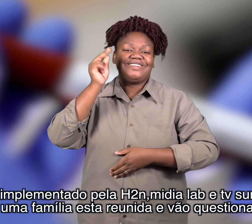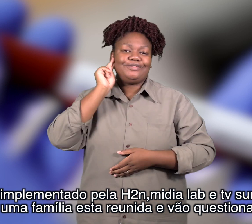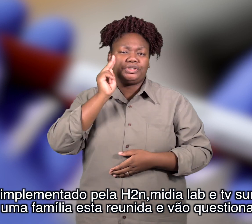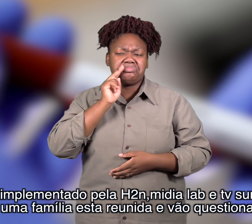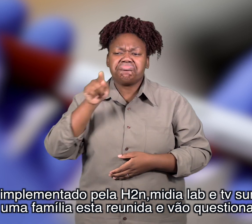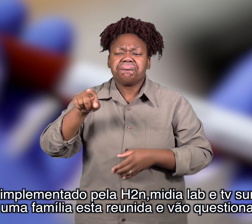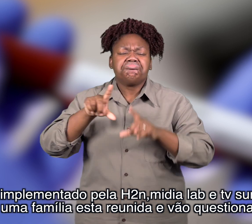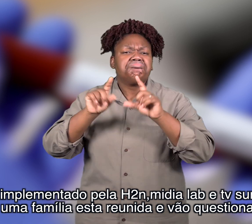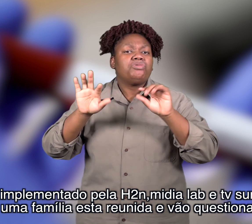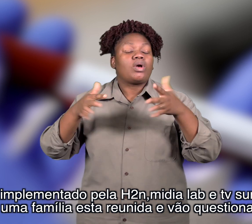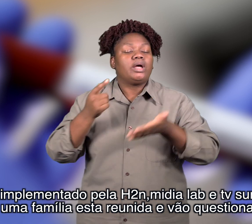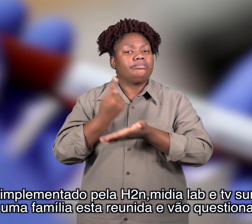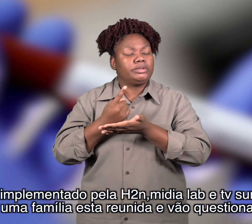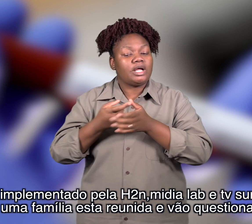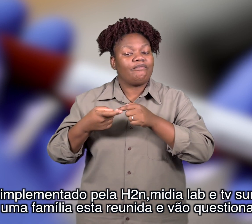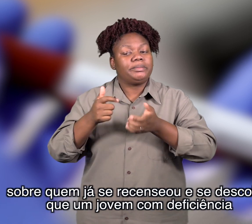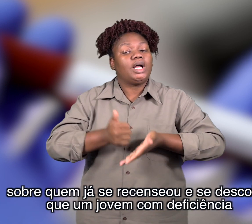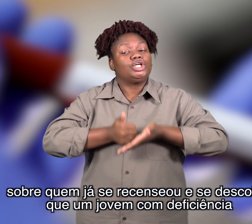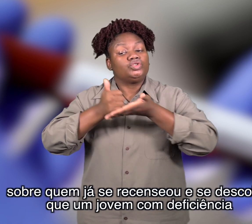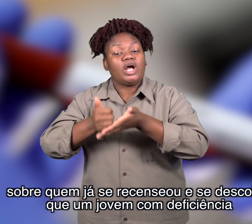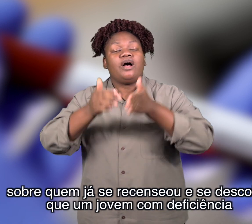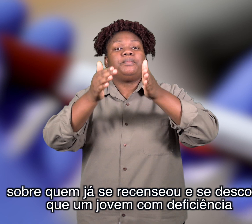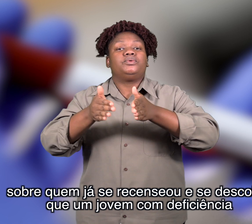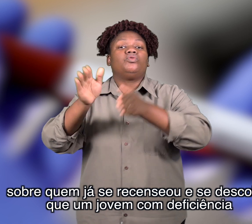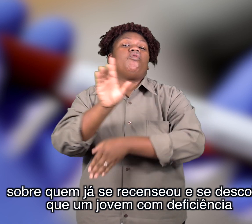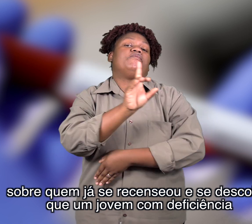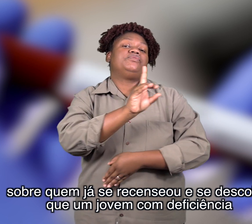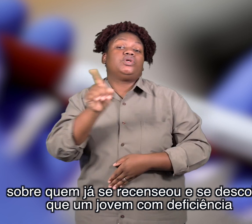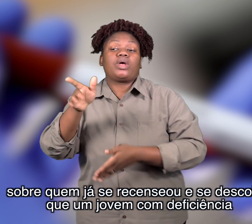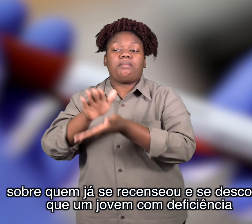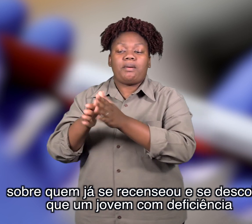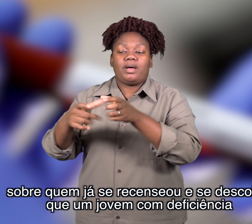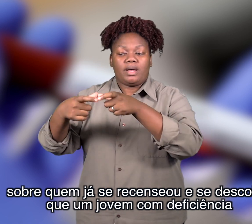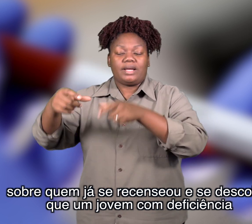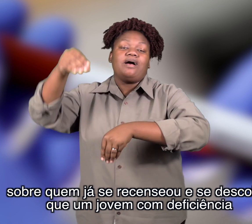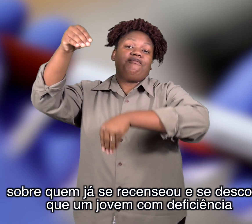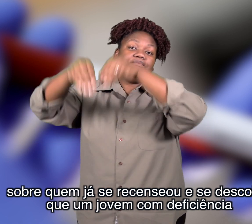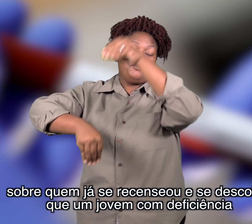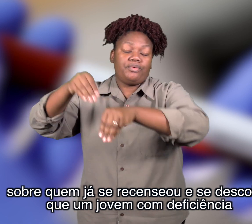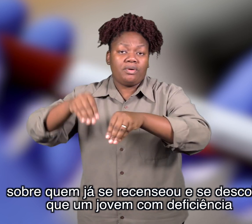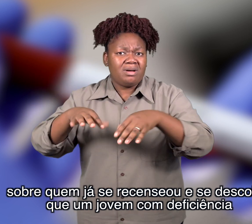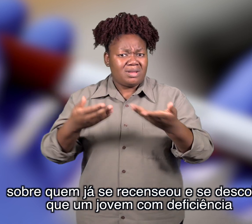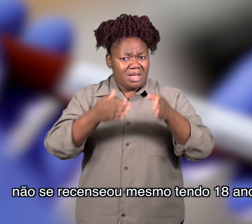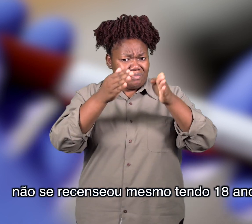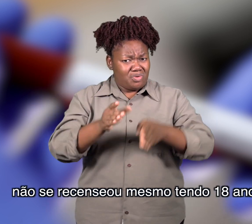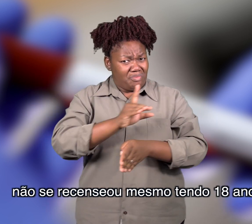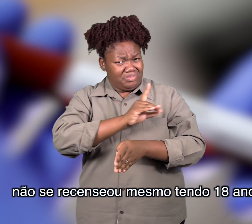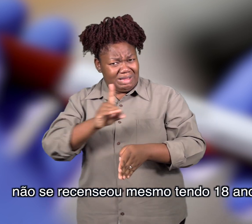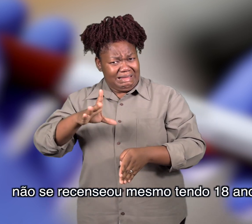família está reunida e vão questionando sobre quem já se recenseou e se descobre que um jovem com deficiência não se recenseou